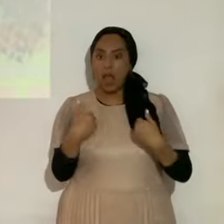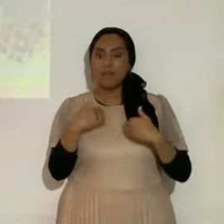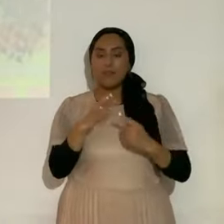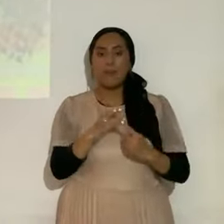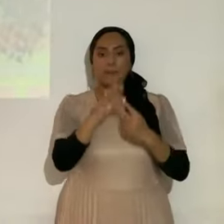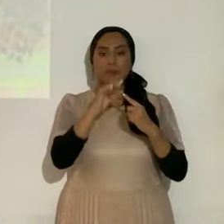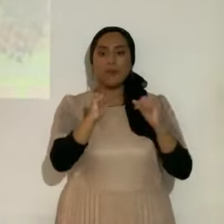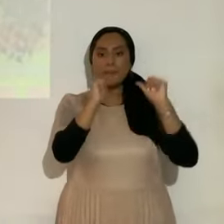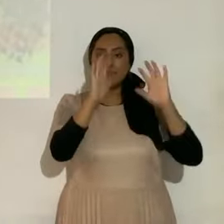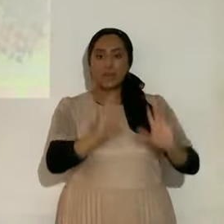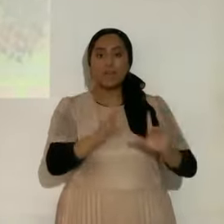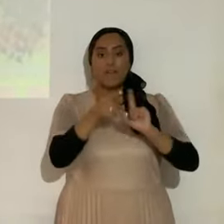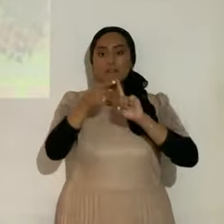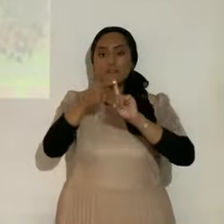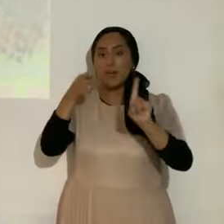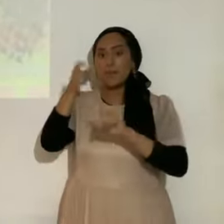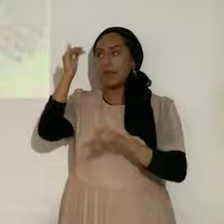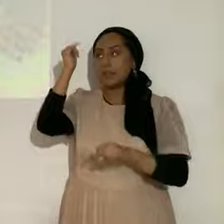Yahweh, tenían